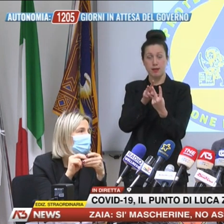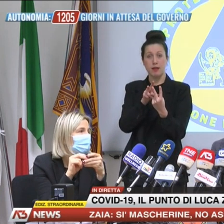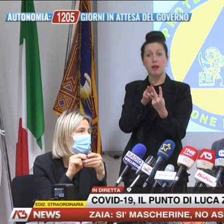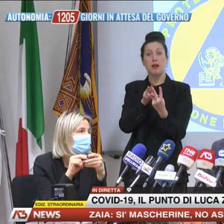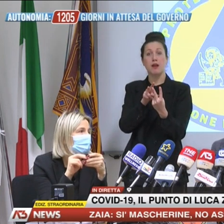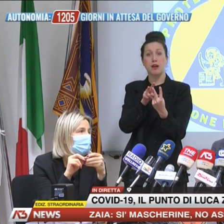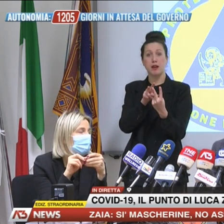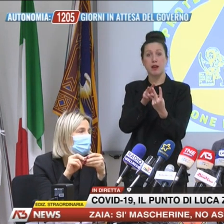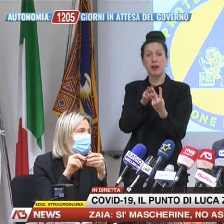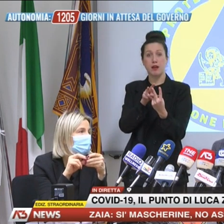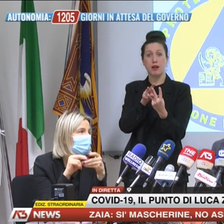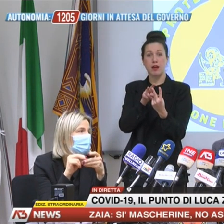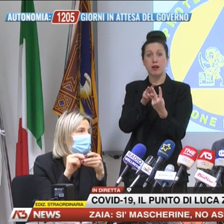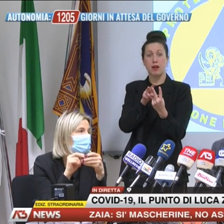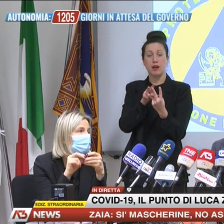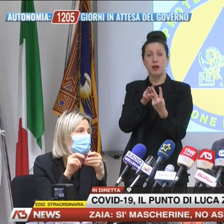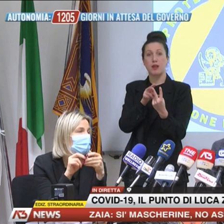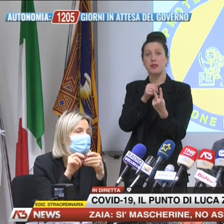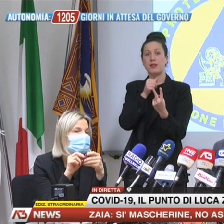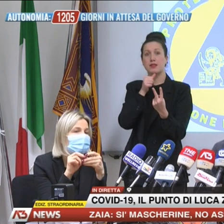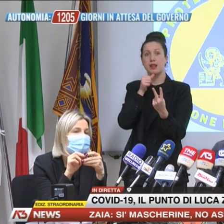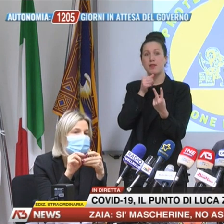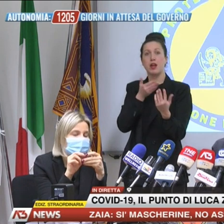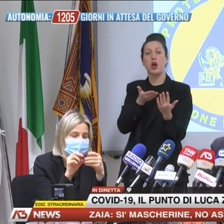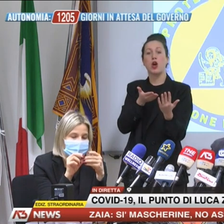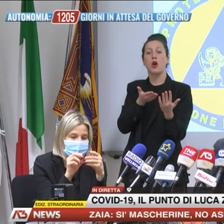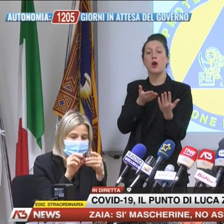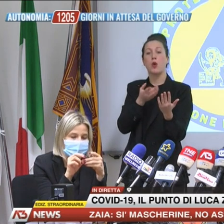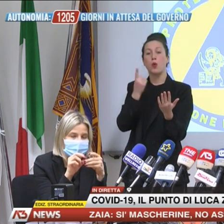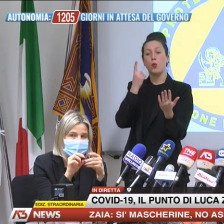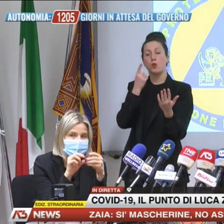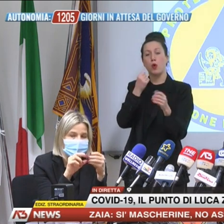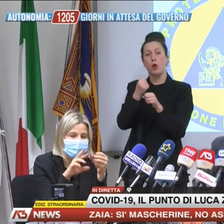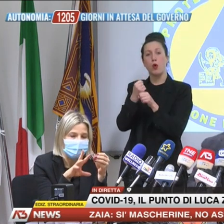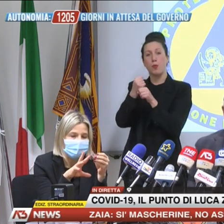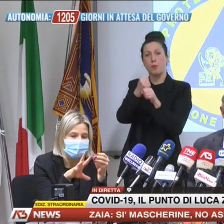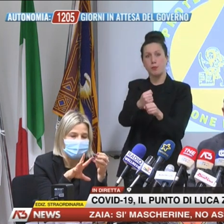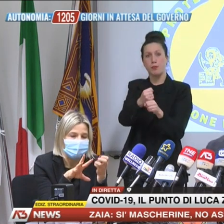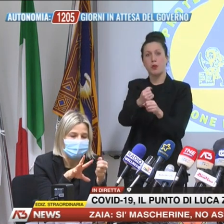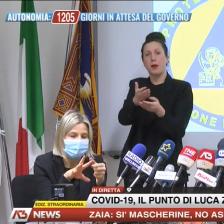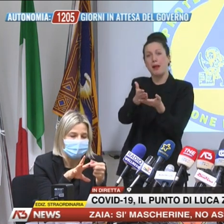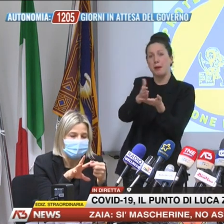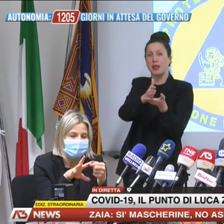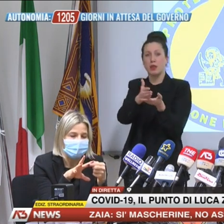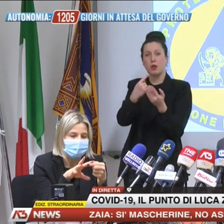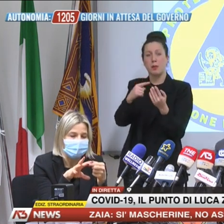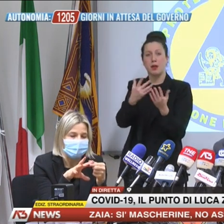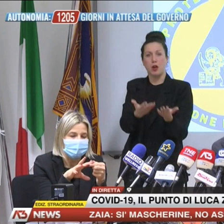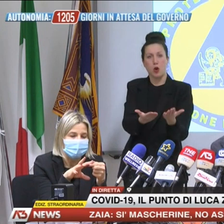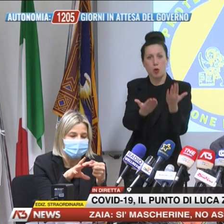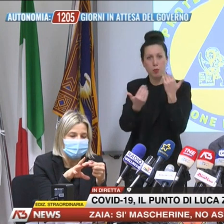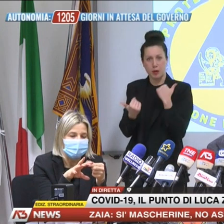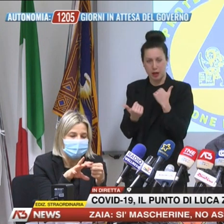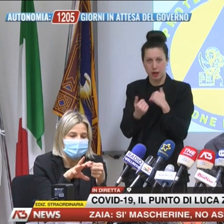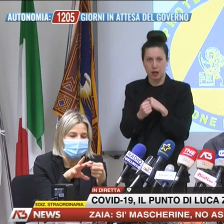approvvigionamento con intermediario, ma insomma ci dicono da verificare comunque poi